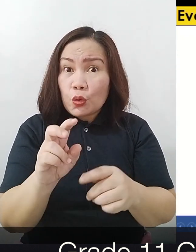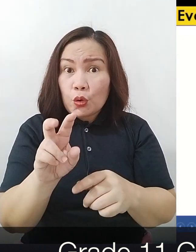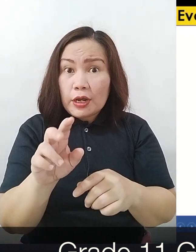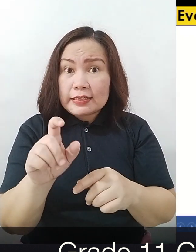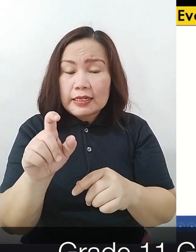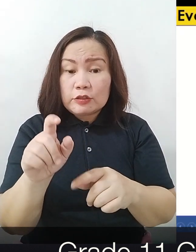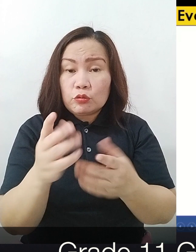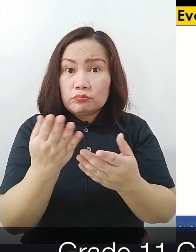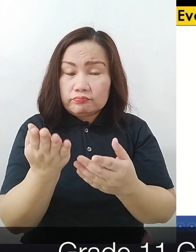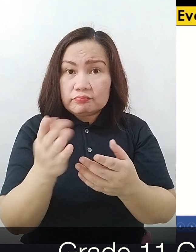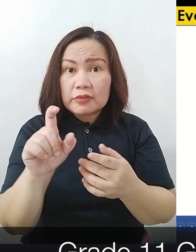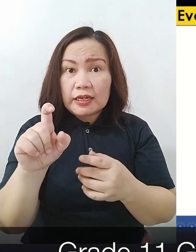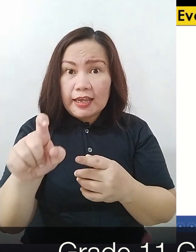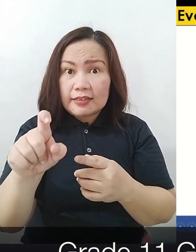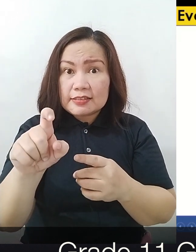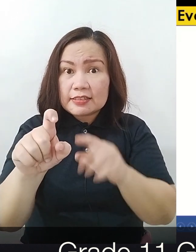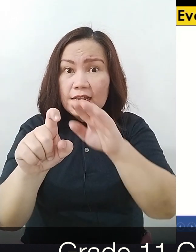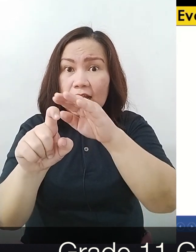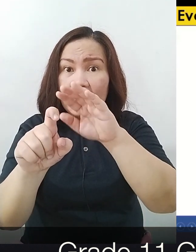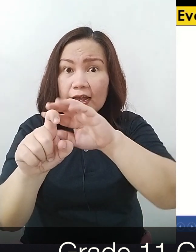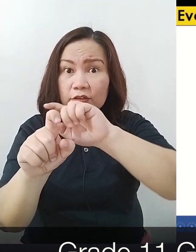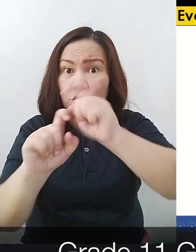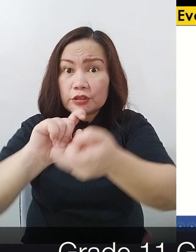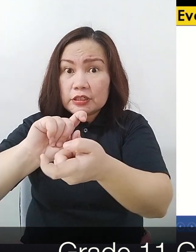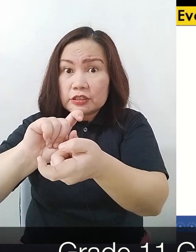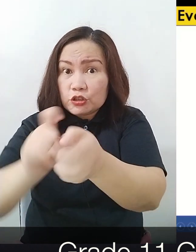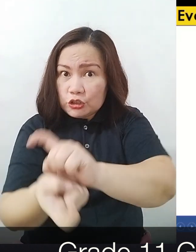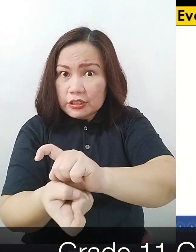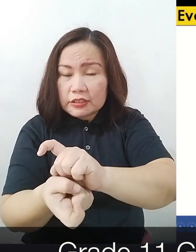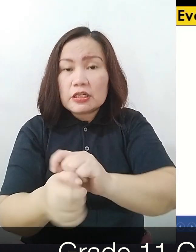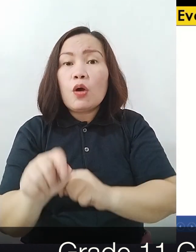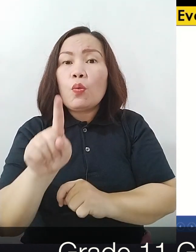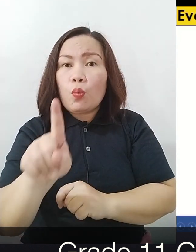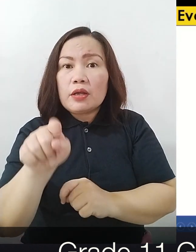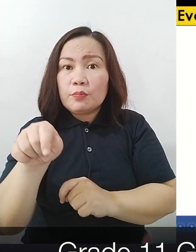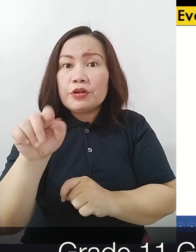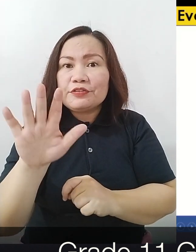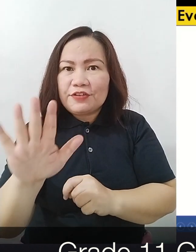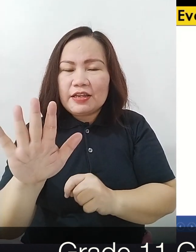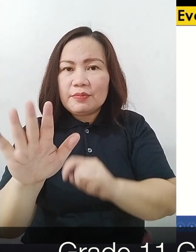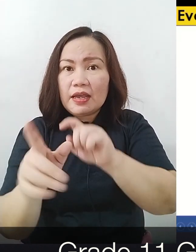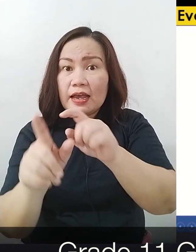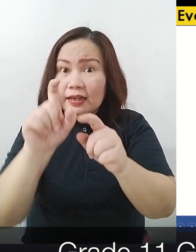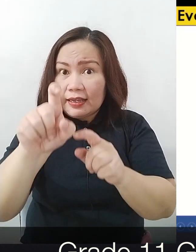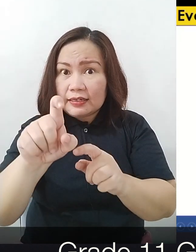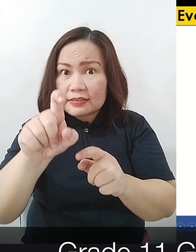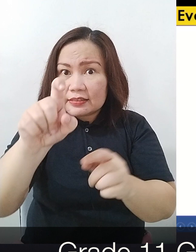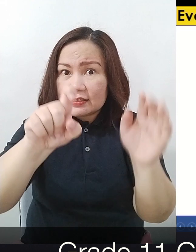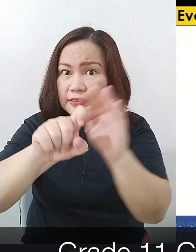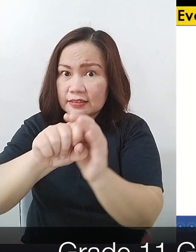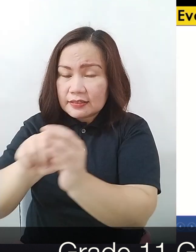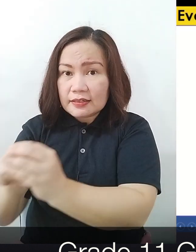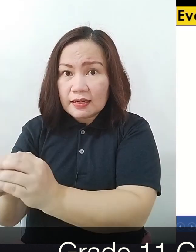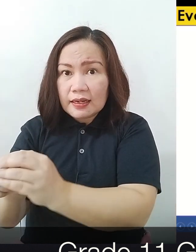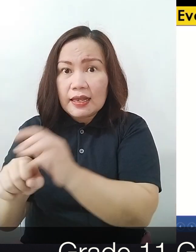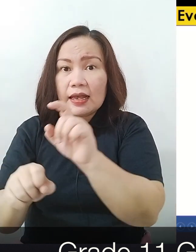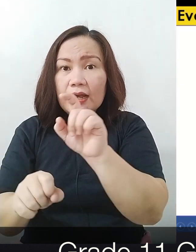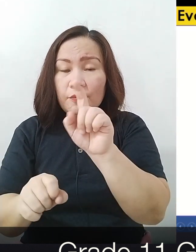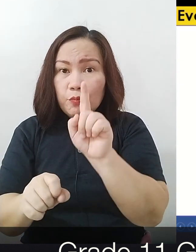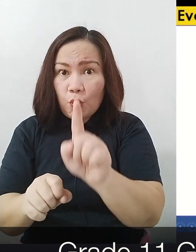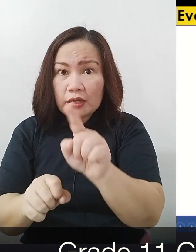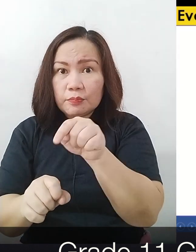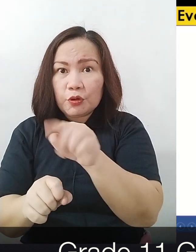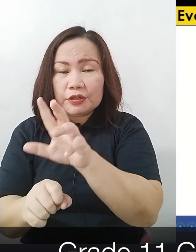So, nandito yung x natin, papalitan natin siya ng 1.5. So, paano ba natin papalitan? At